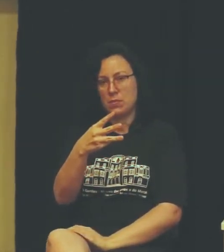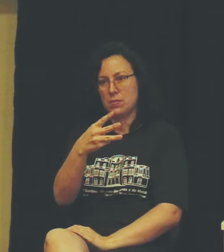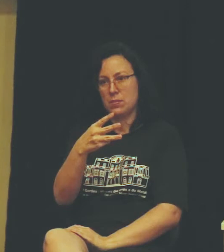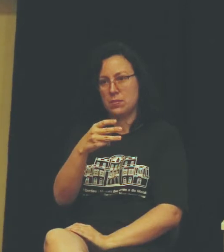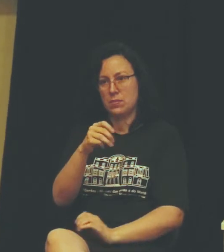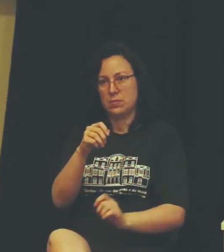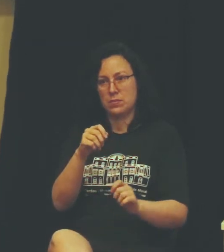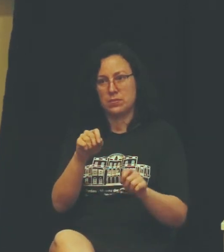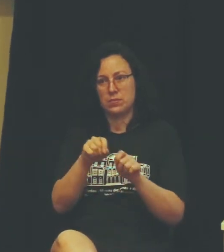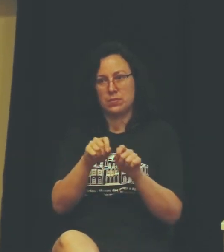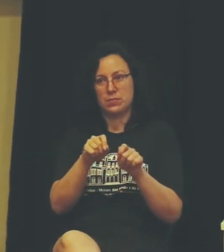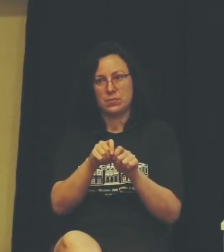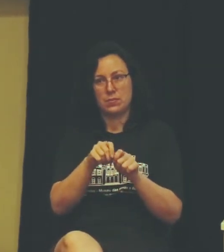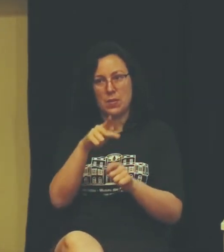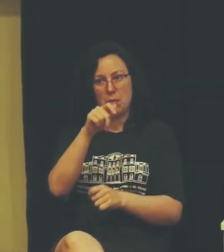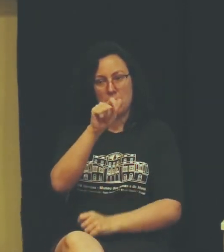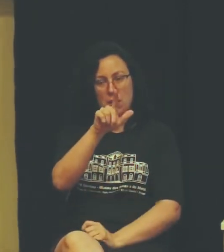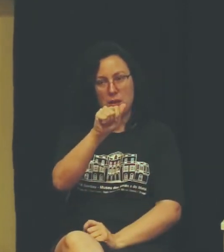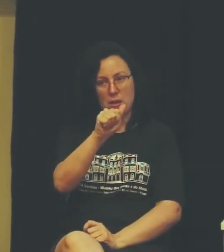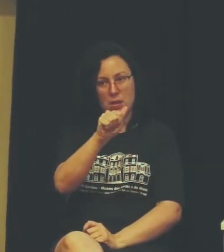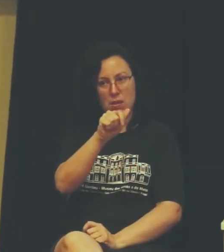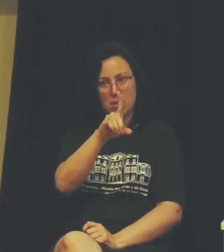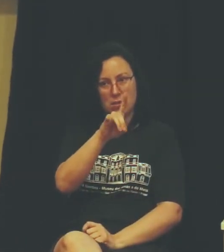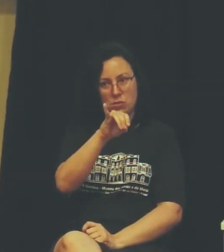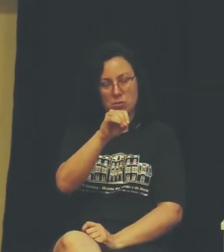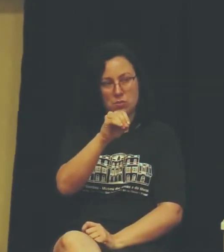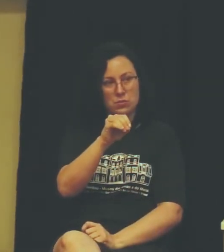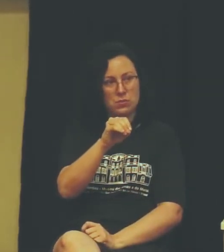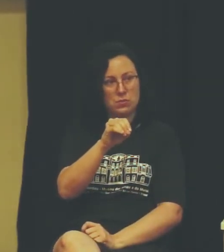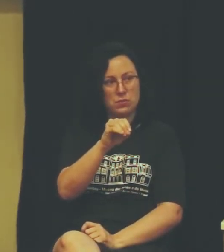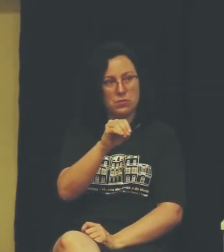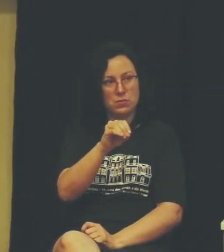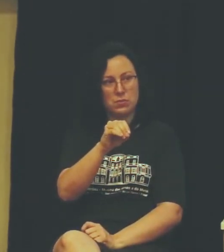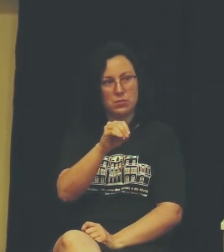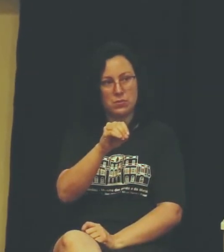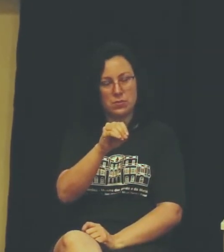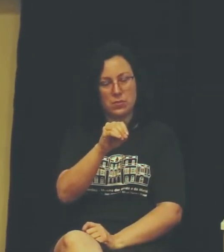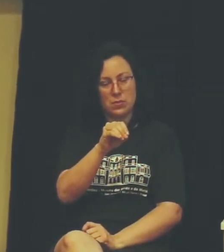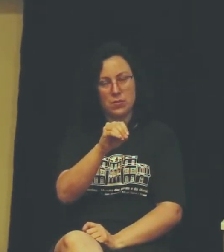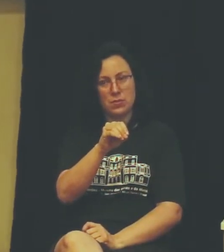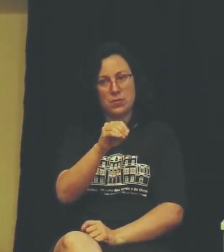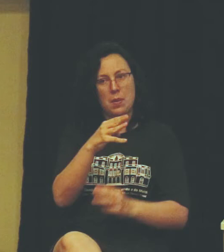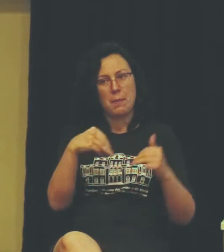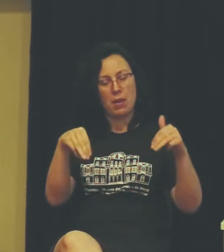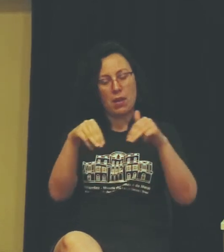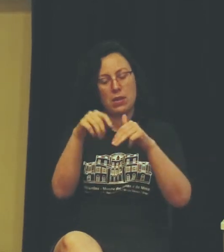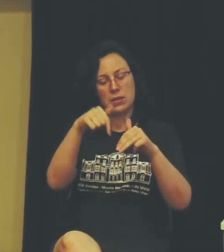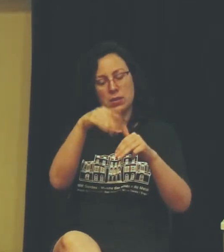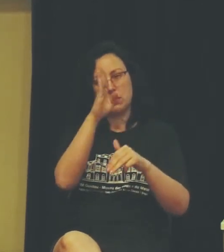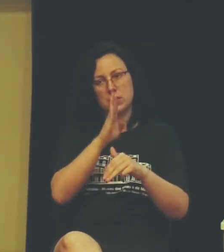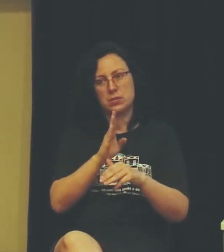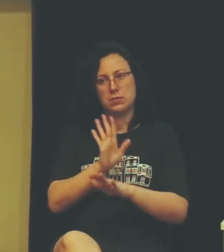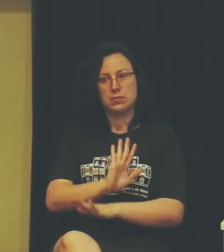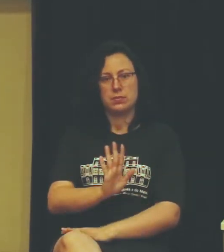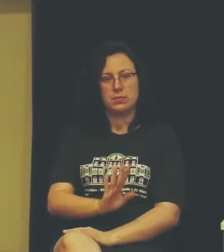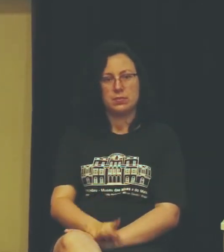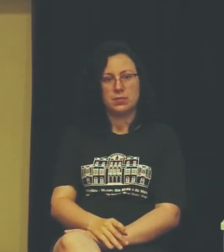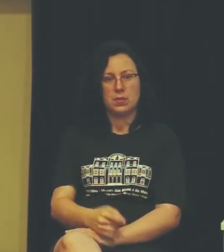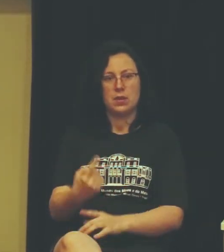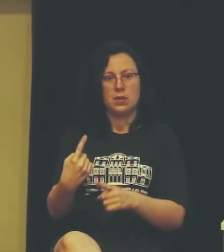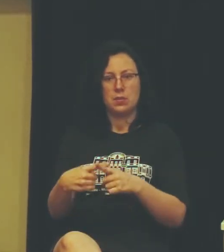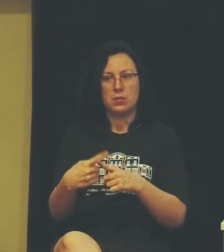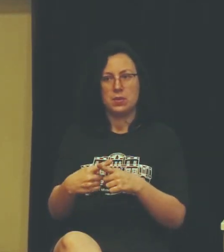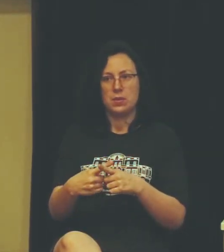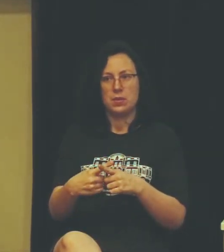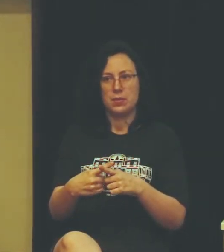é de apenas 2,2 toneladas de paládio, que não atende nem mesmo o mercado aqui no Brasil. Ou seja, então é necessário que, em